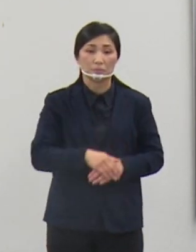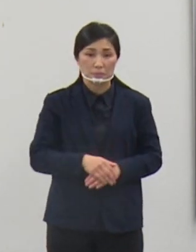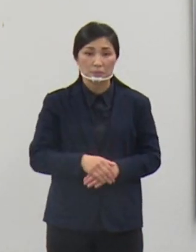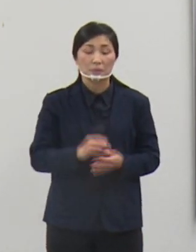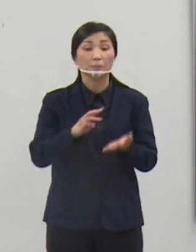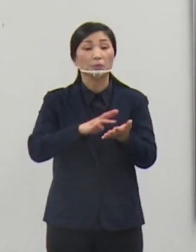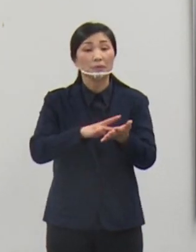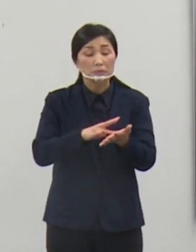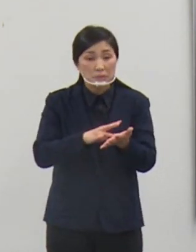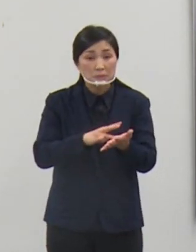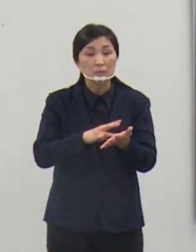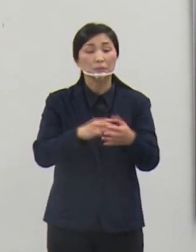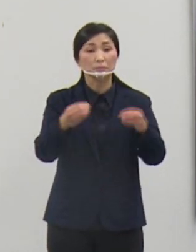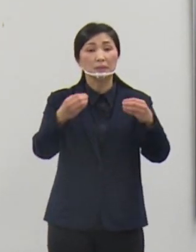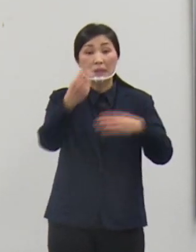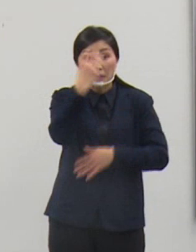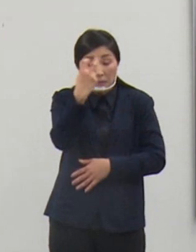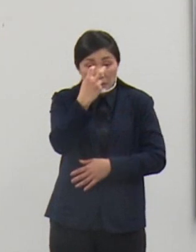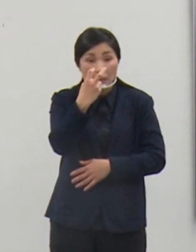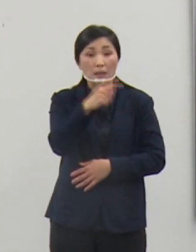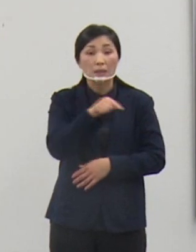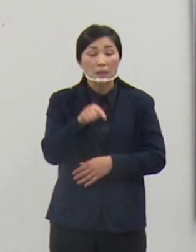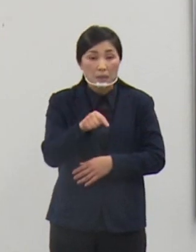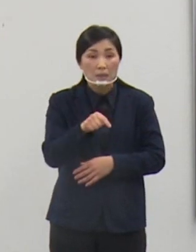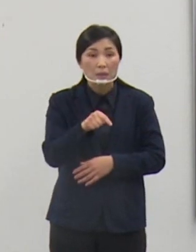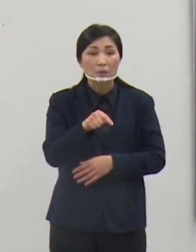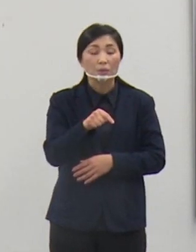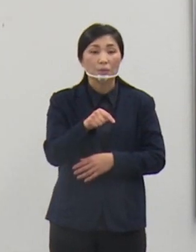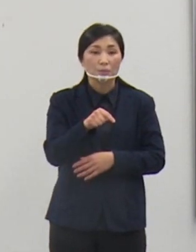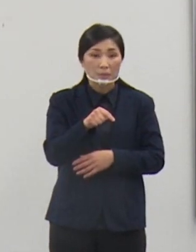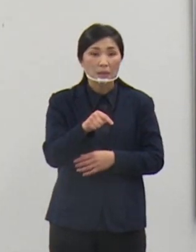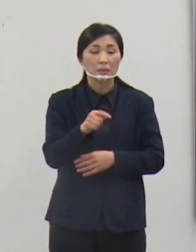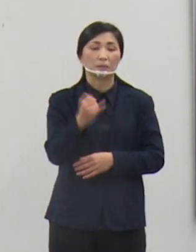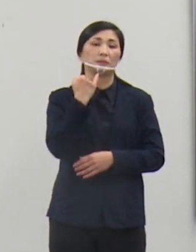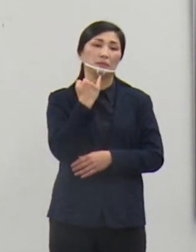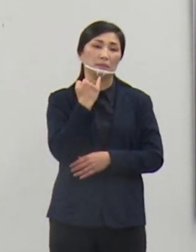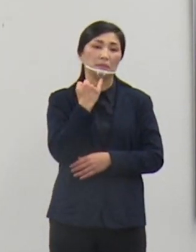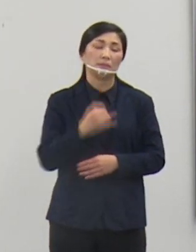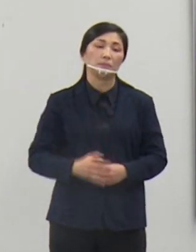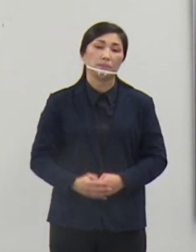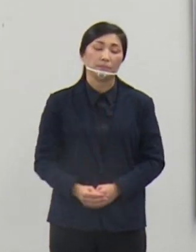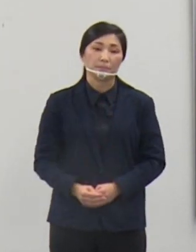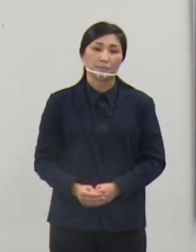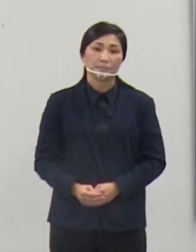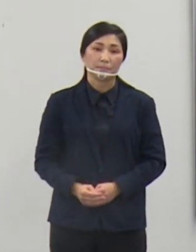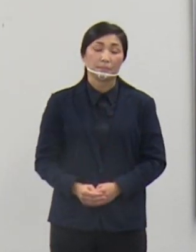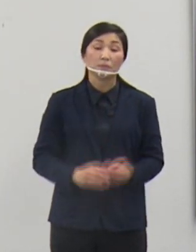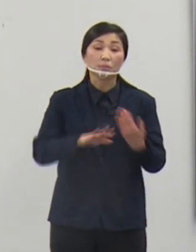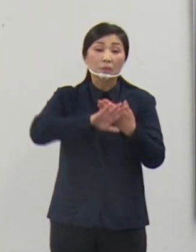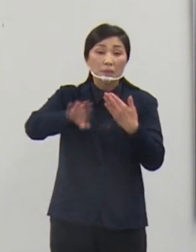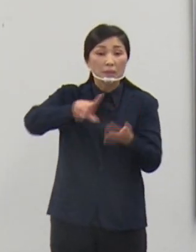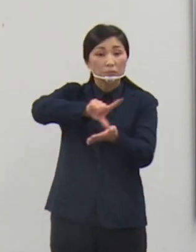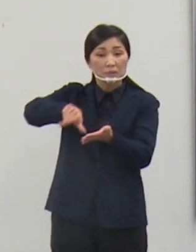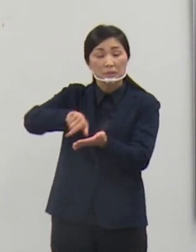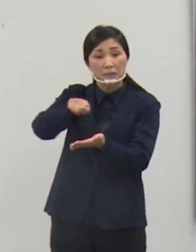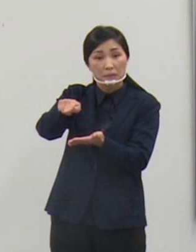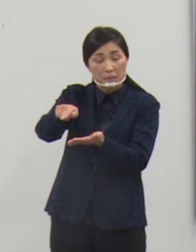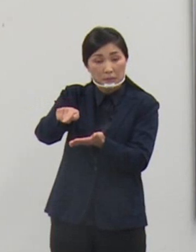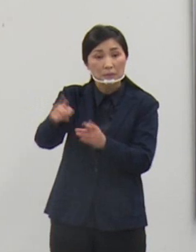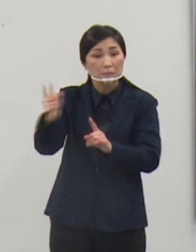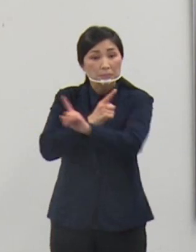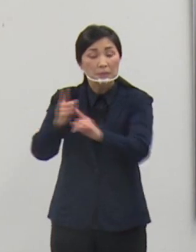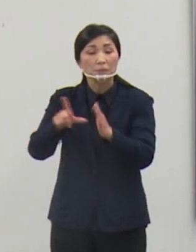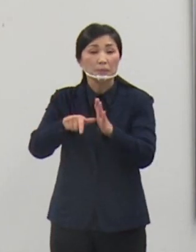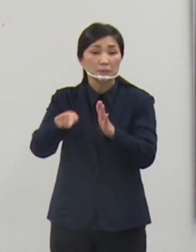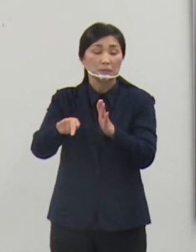の制度の適用を受けた方はその対象としないことといたします。それ以外の地域に移動する際は基